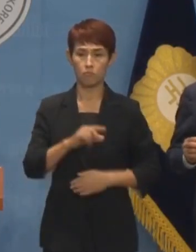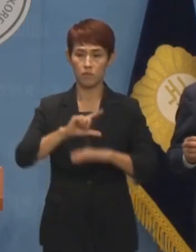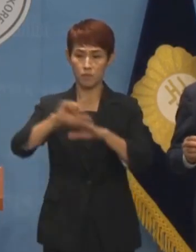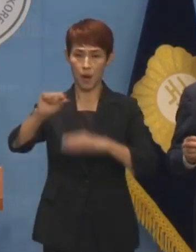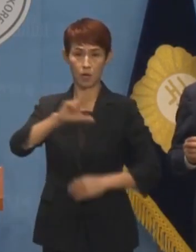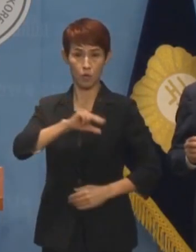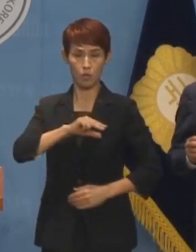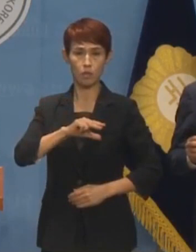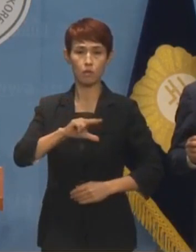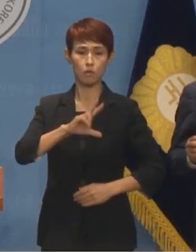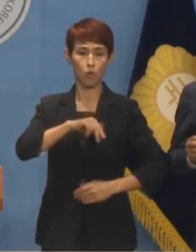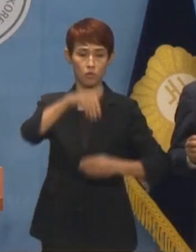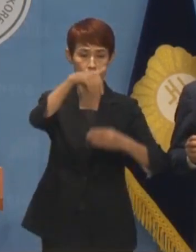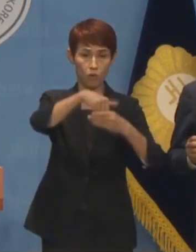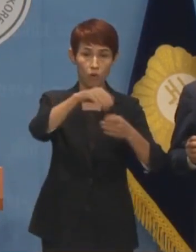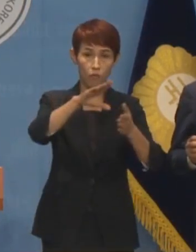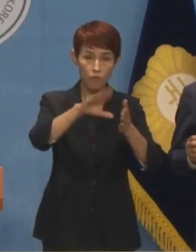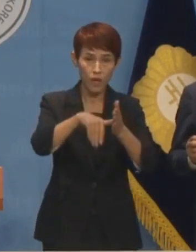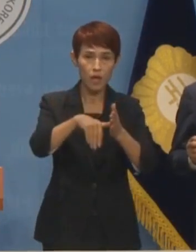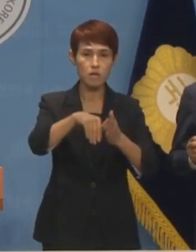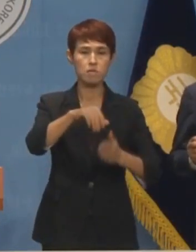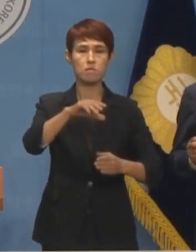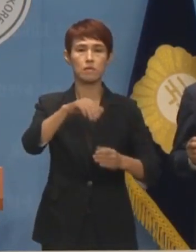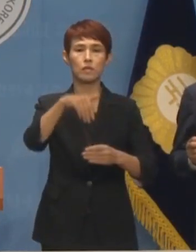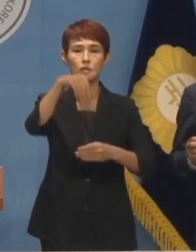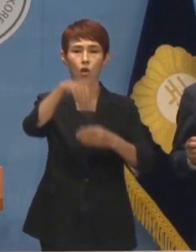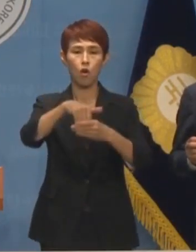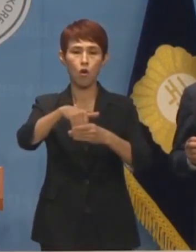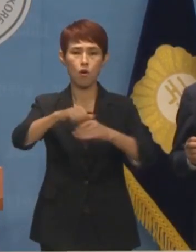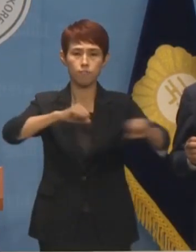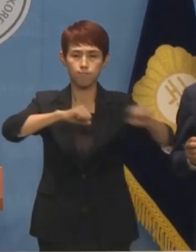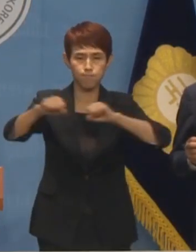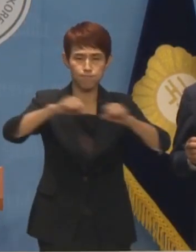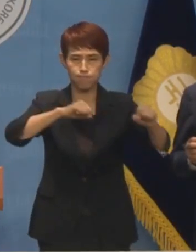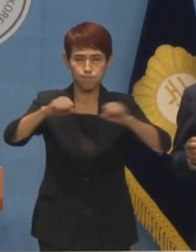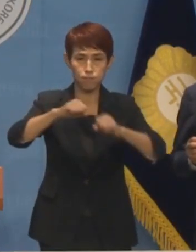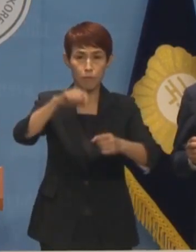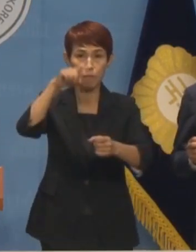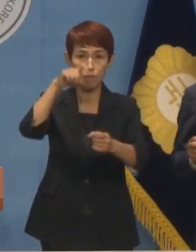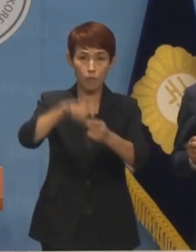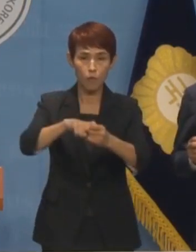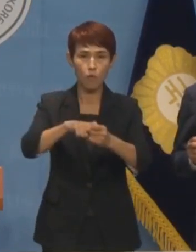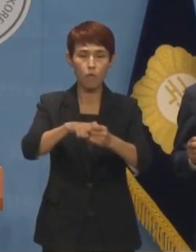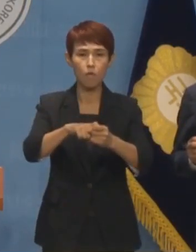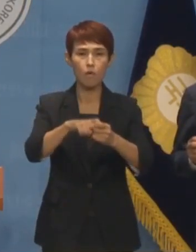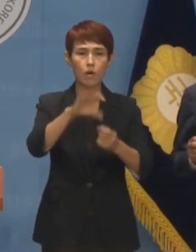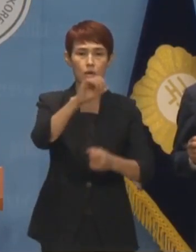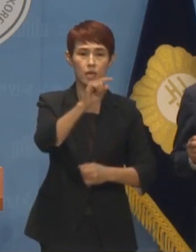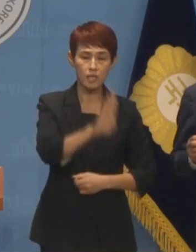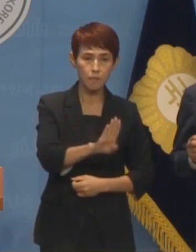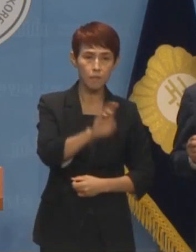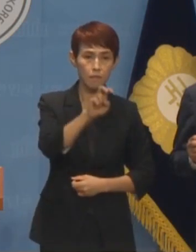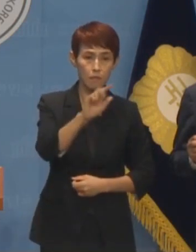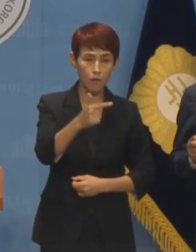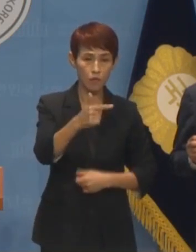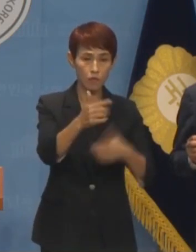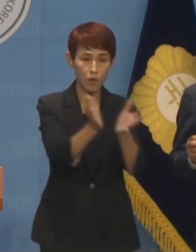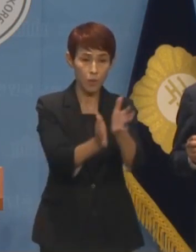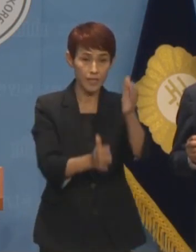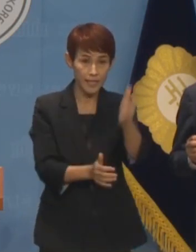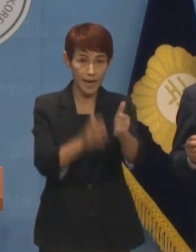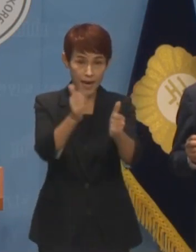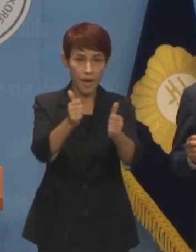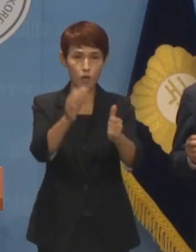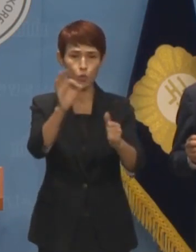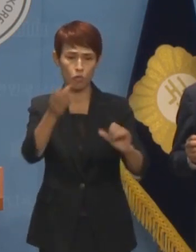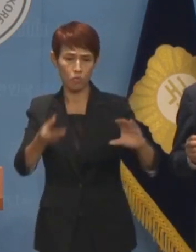선거를 앞두고 선거운동에 이용할 목적으로 같은 당 소속 읍면협의회장에게